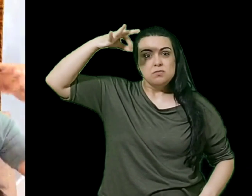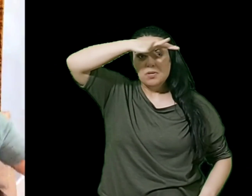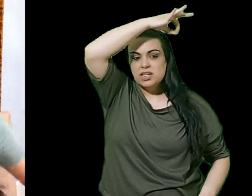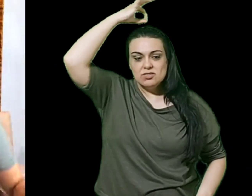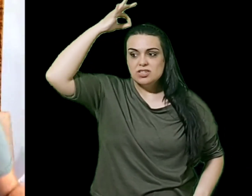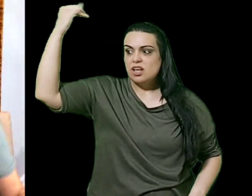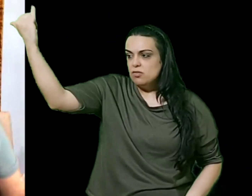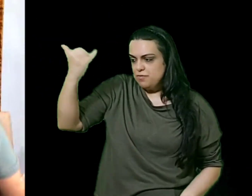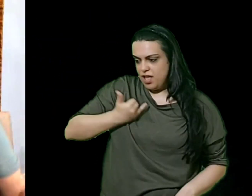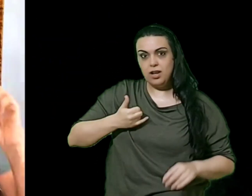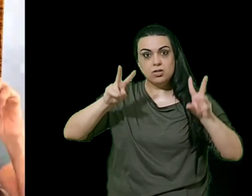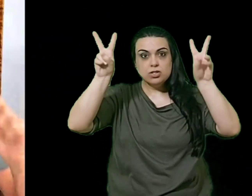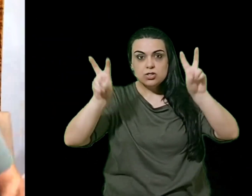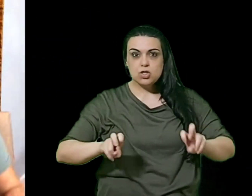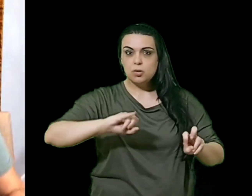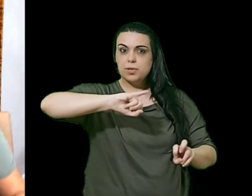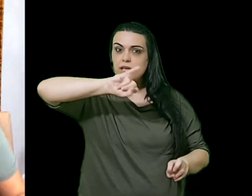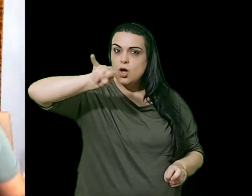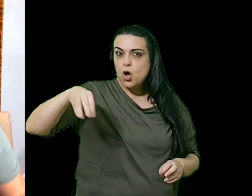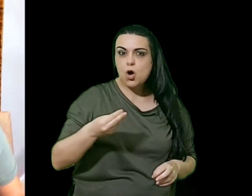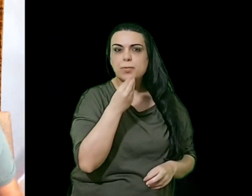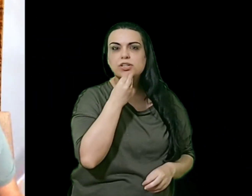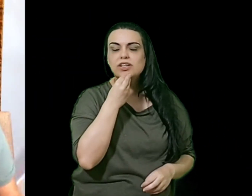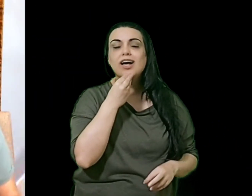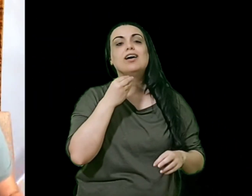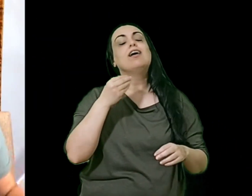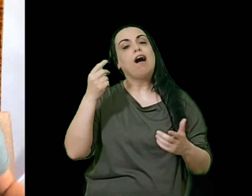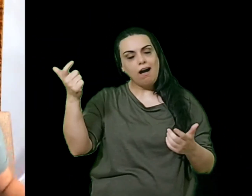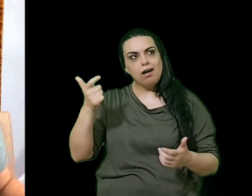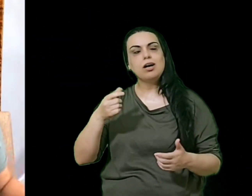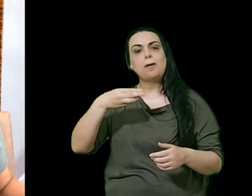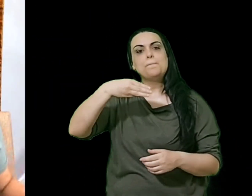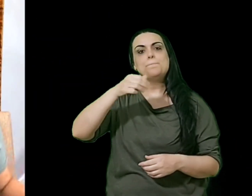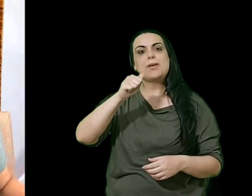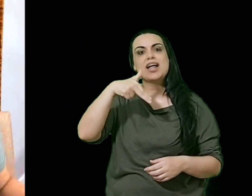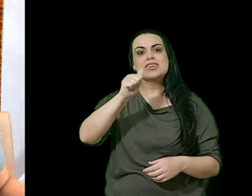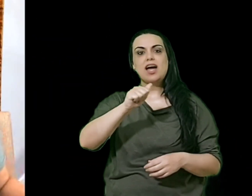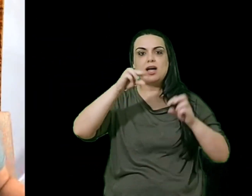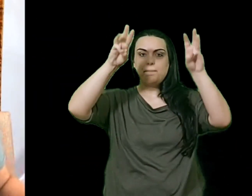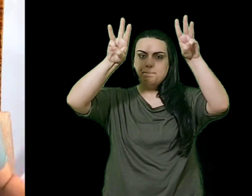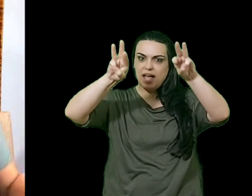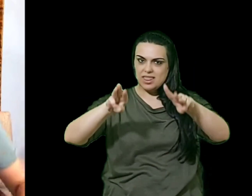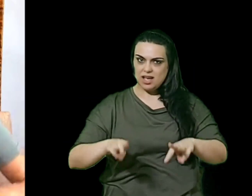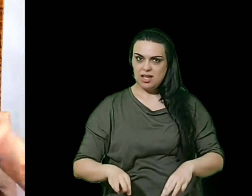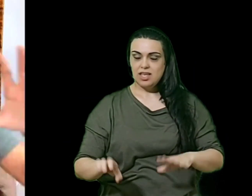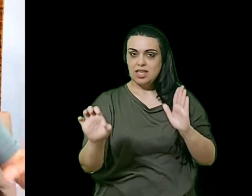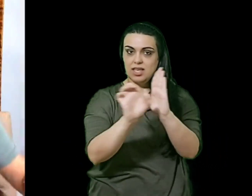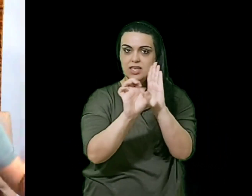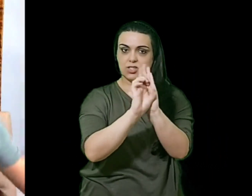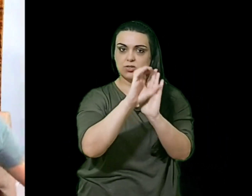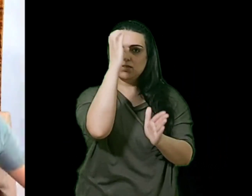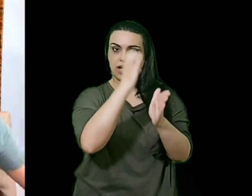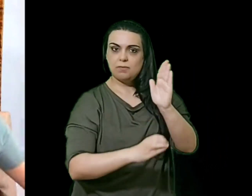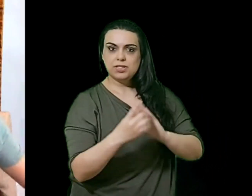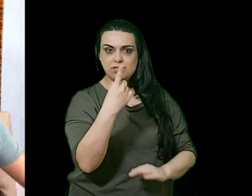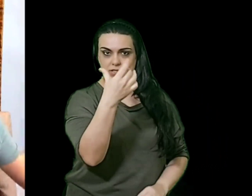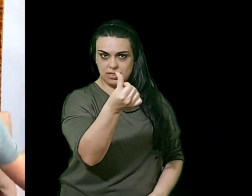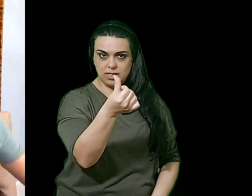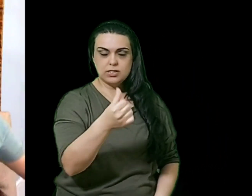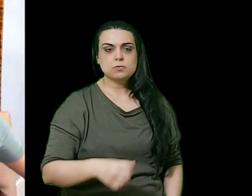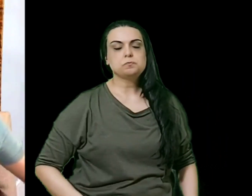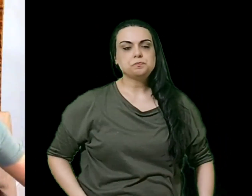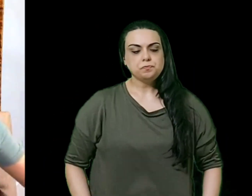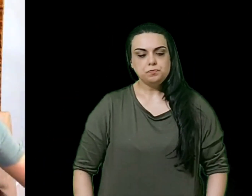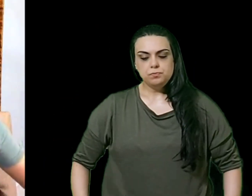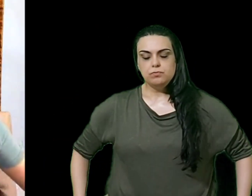oportunidade, ele me disse, maná. Lá em Êxodo, capítulo de número 16. Eu vou trazer um apanhado aqui para não